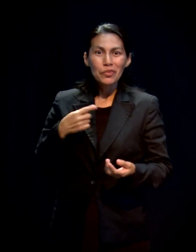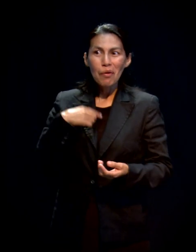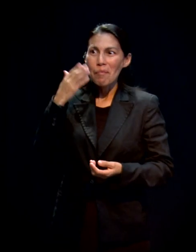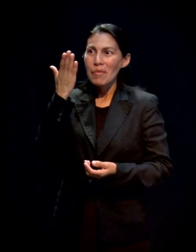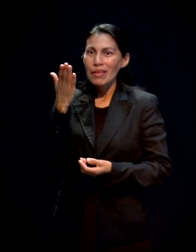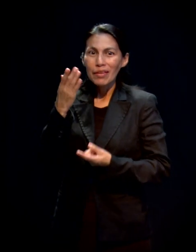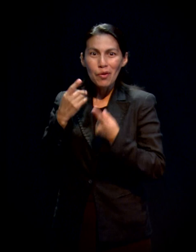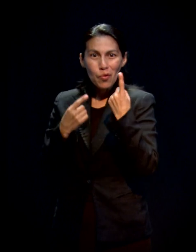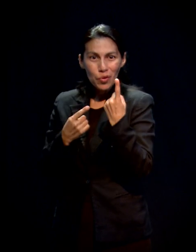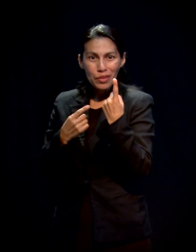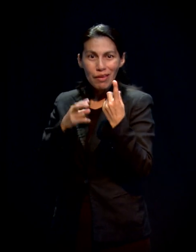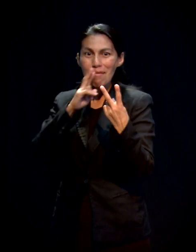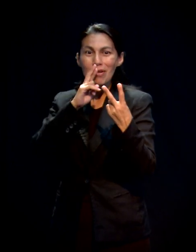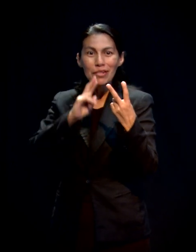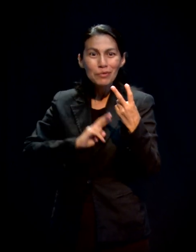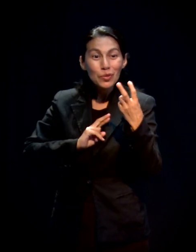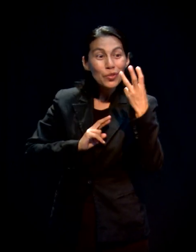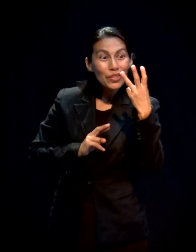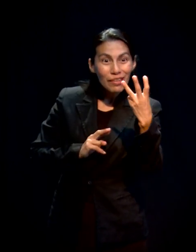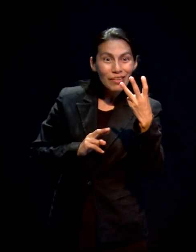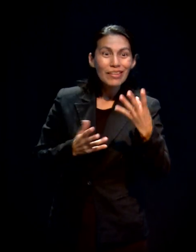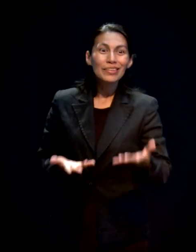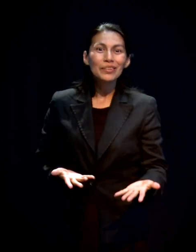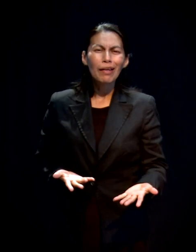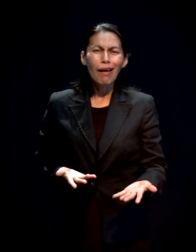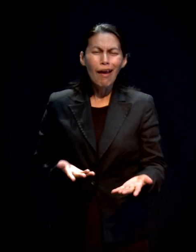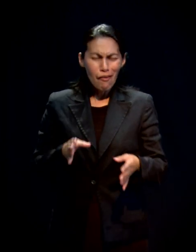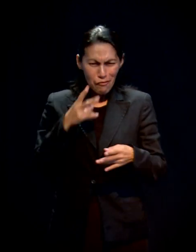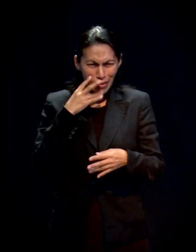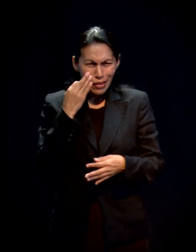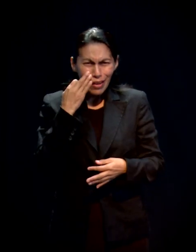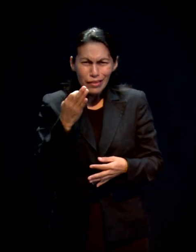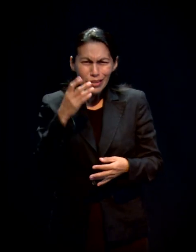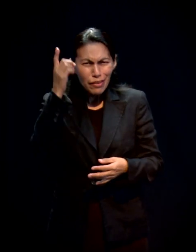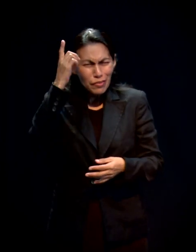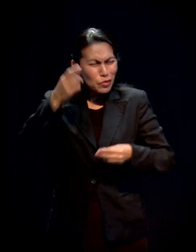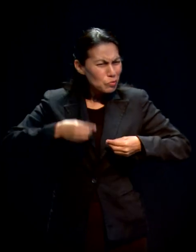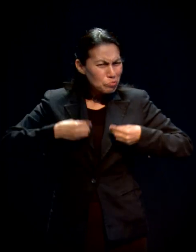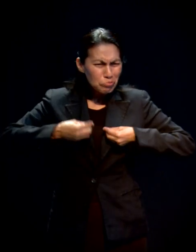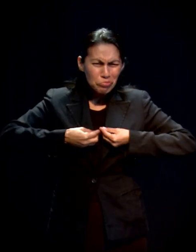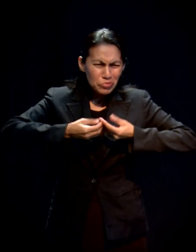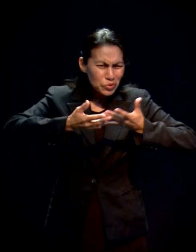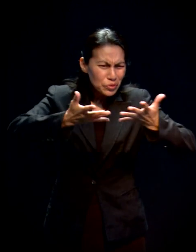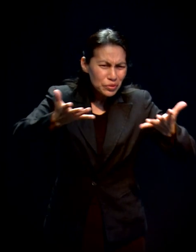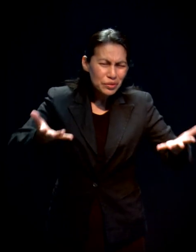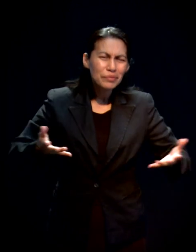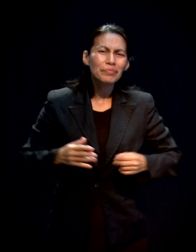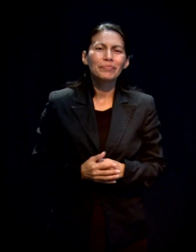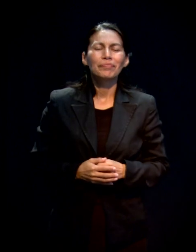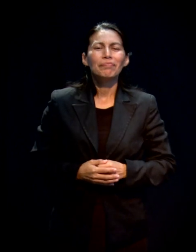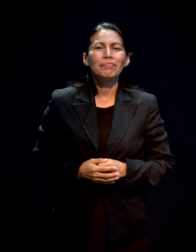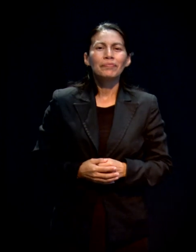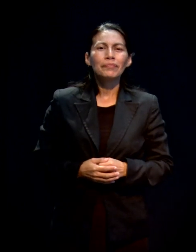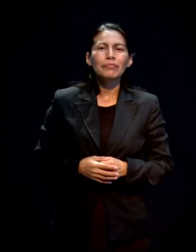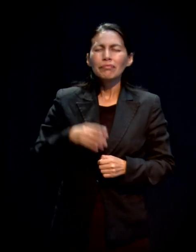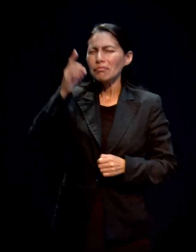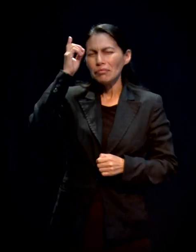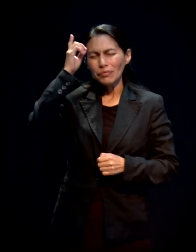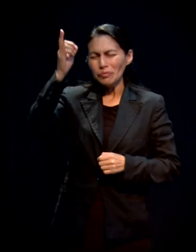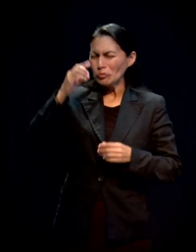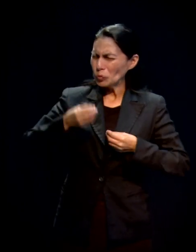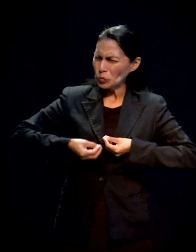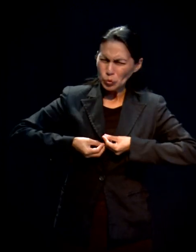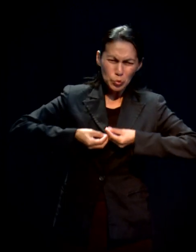así medio medio nunca lo había escuchado magnífico así así es dios de generoso esto es dios es